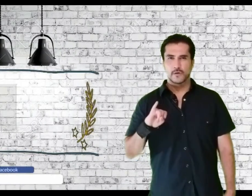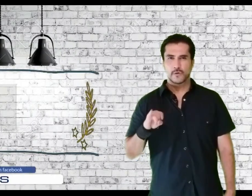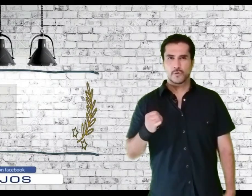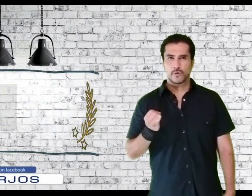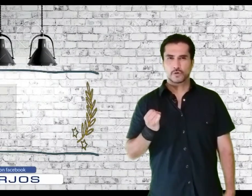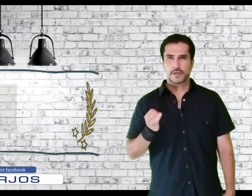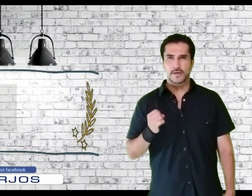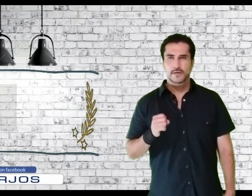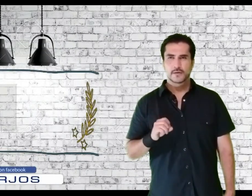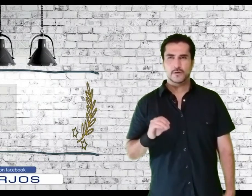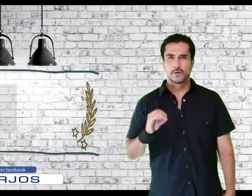J,